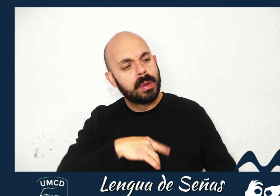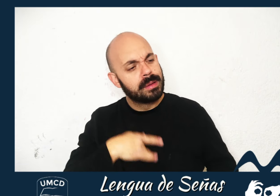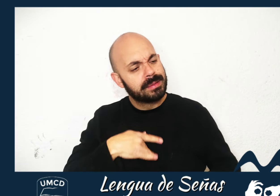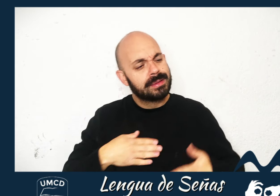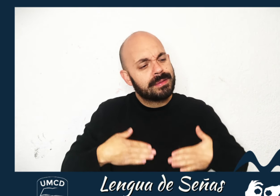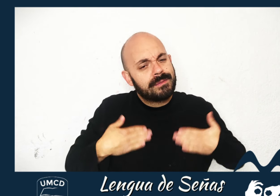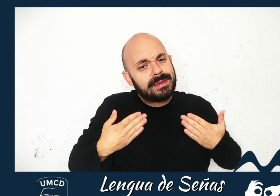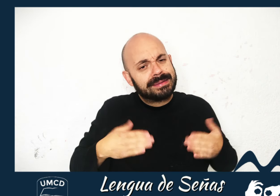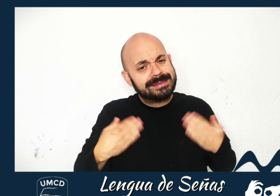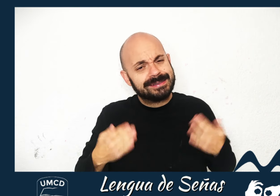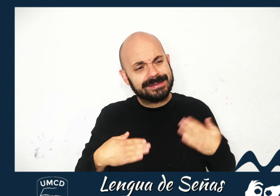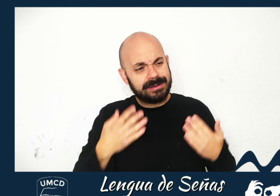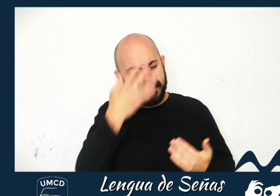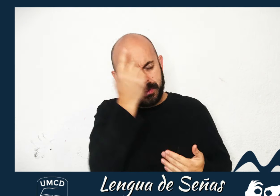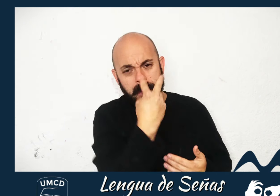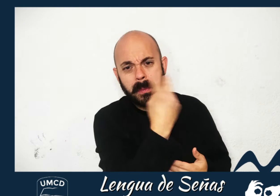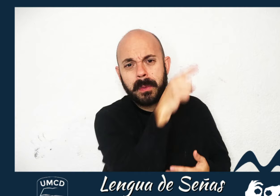a vivir